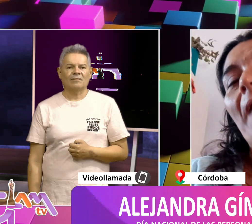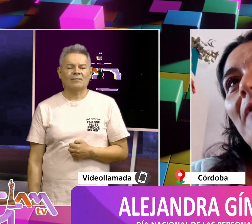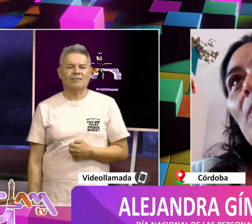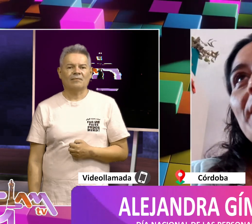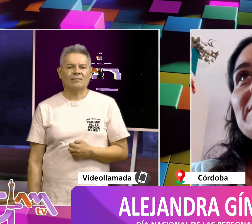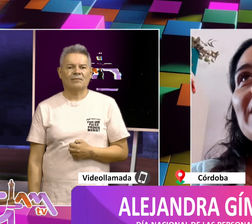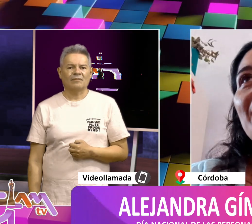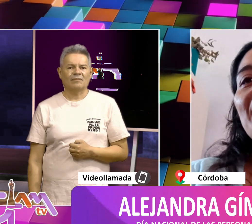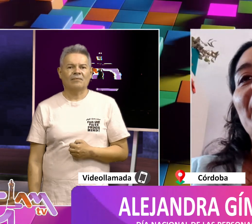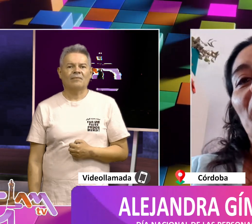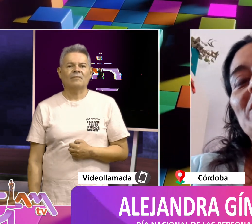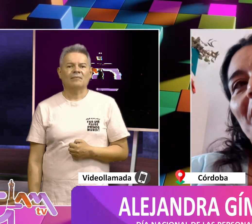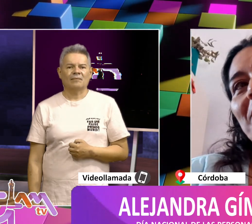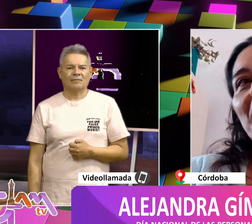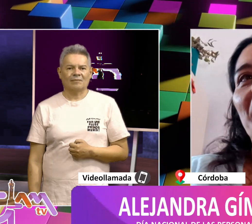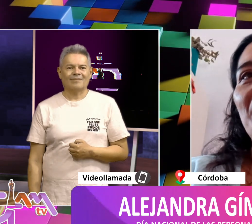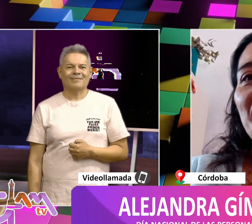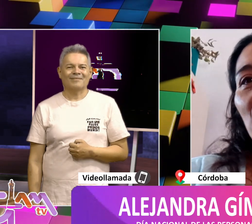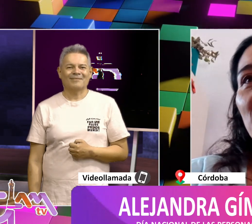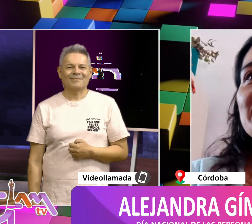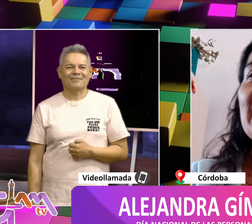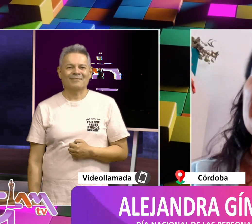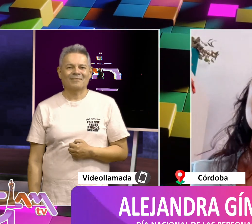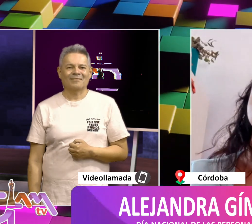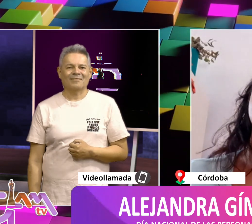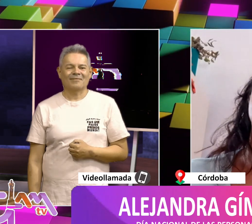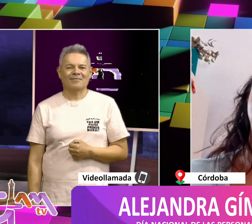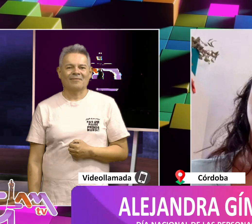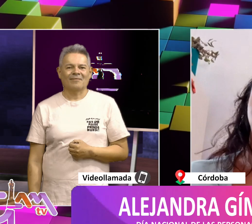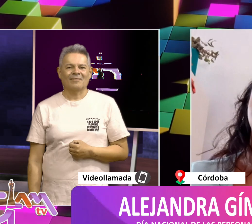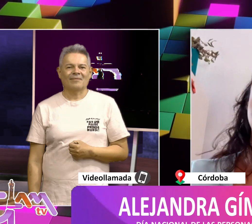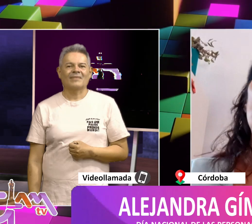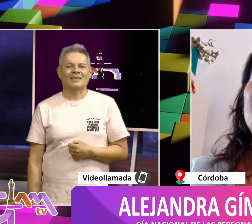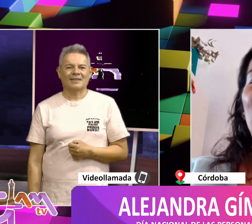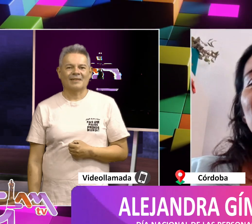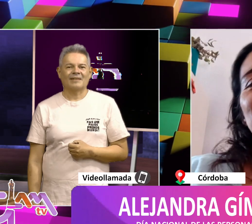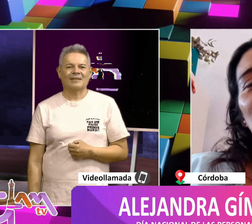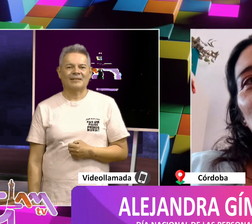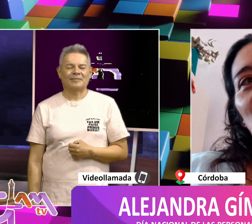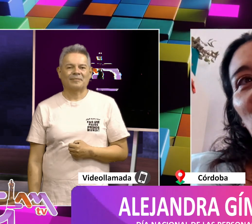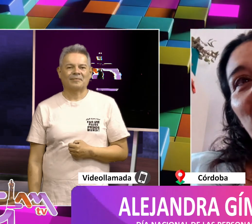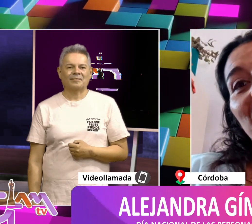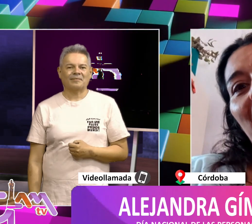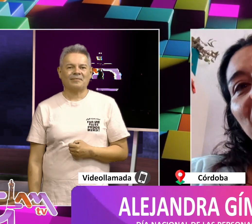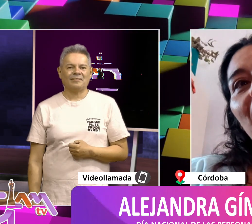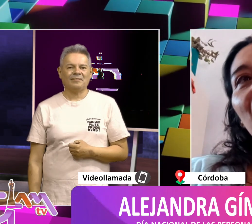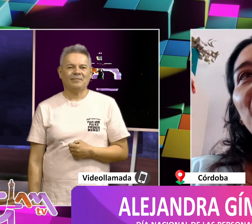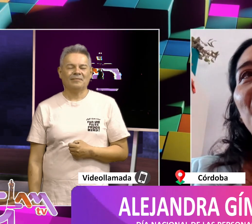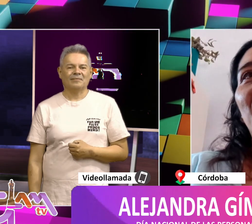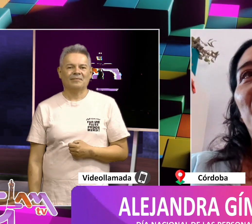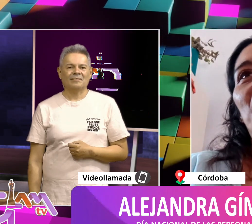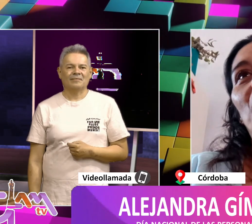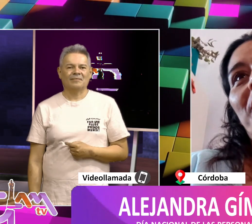sienten vergüenza, que no se animan a hablar en lengua de señas porque no saben si el otro los va a